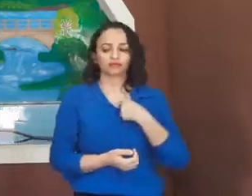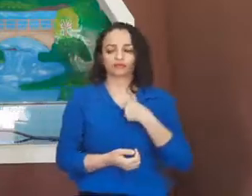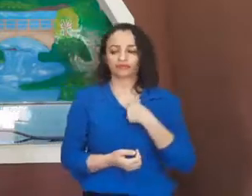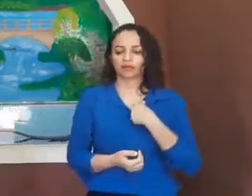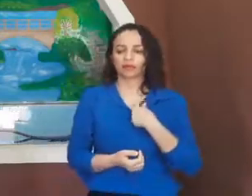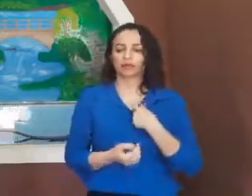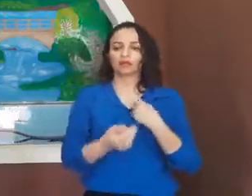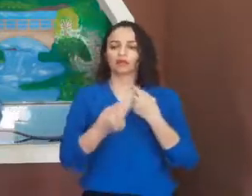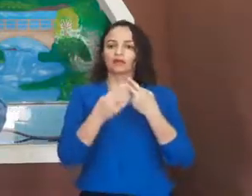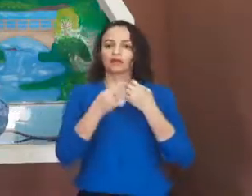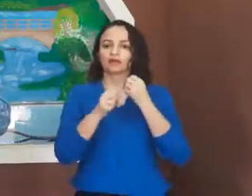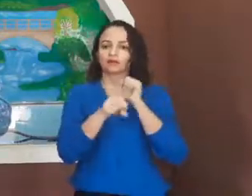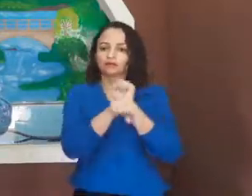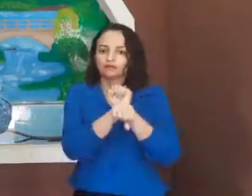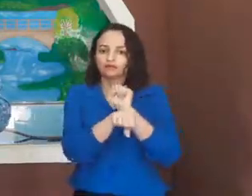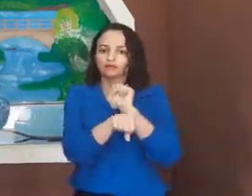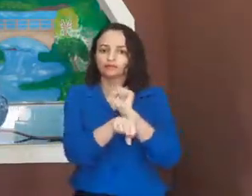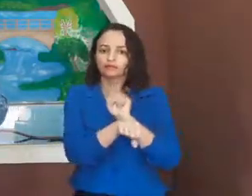o Senhor,